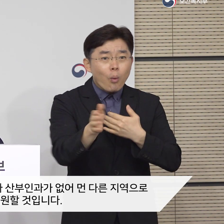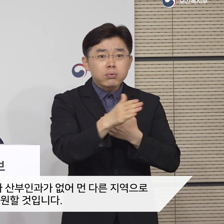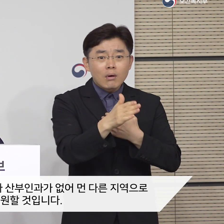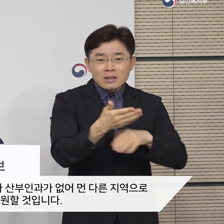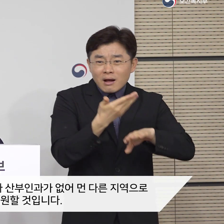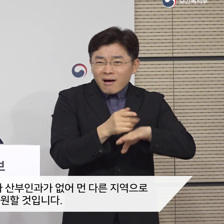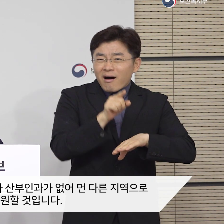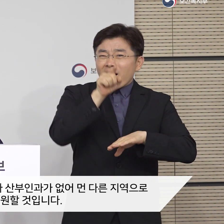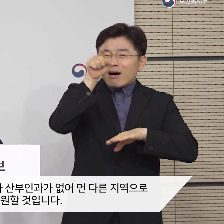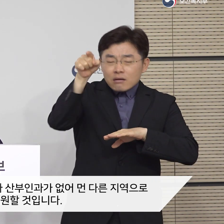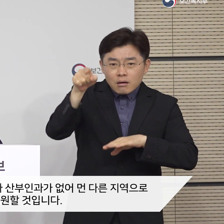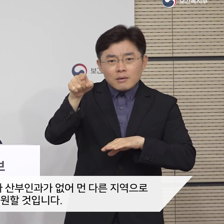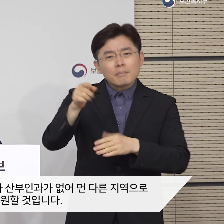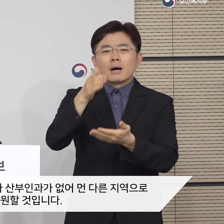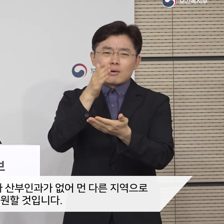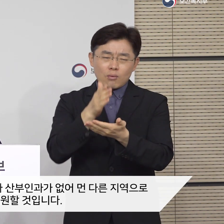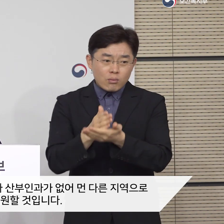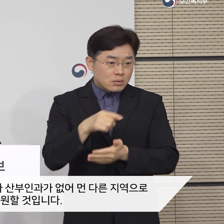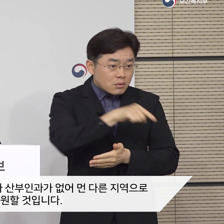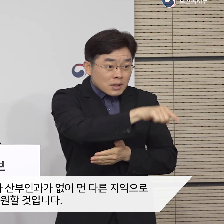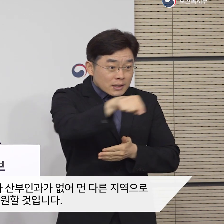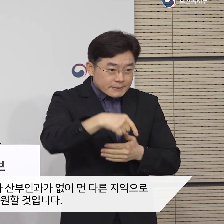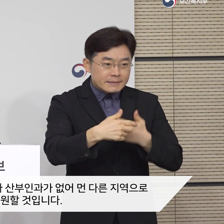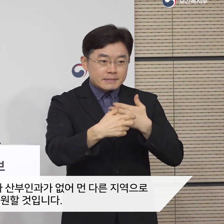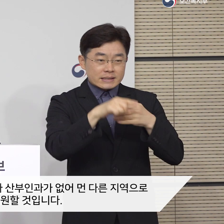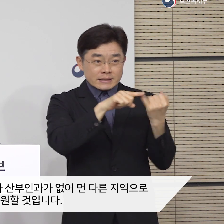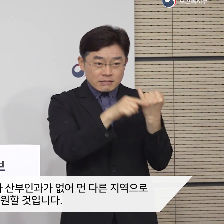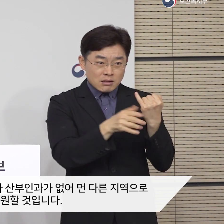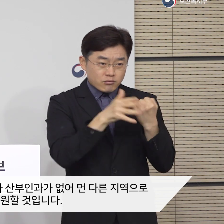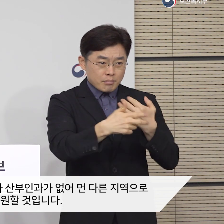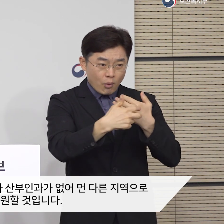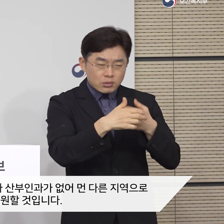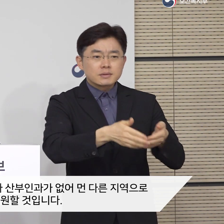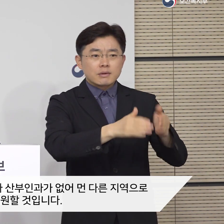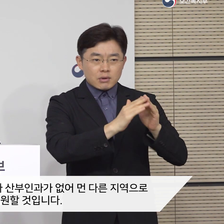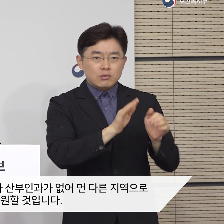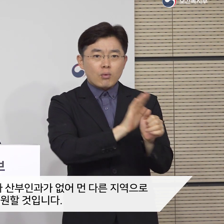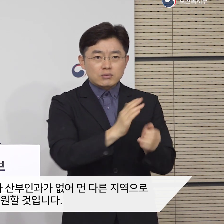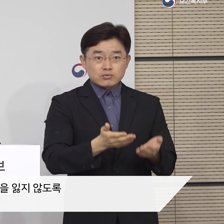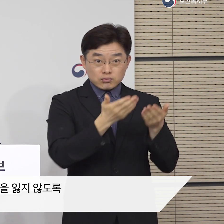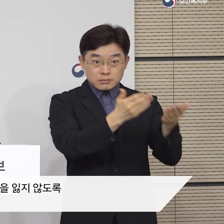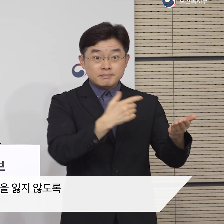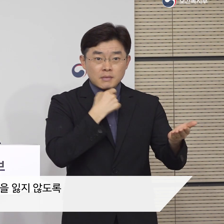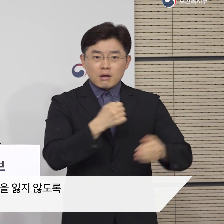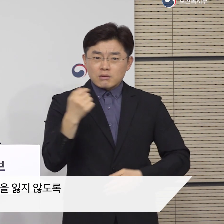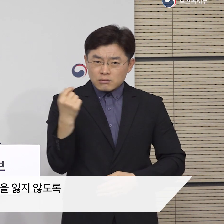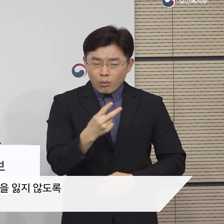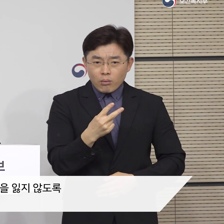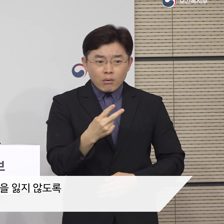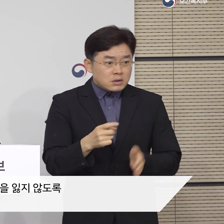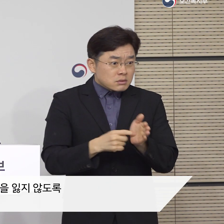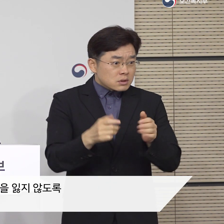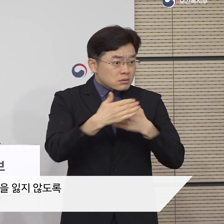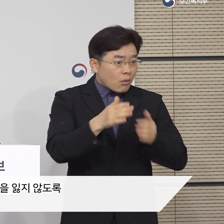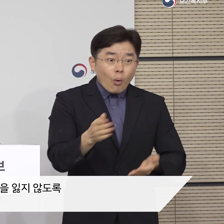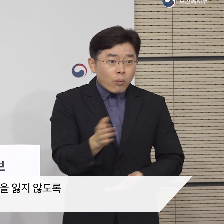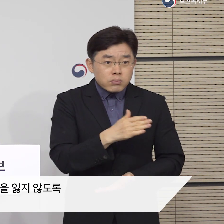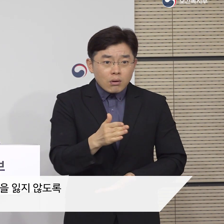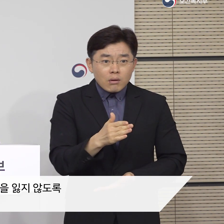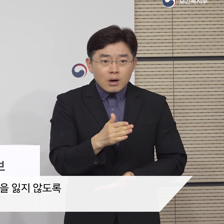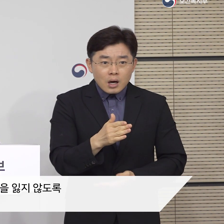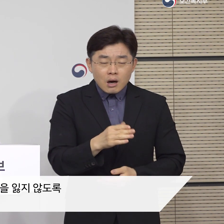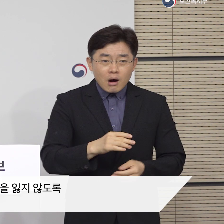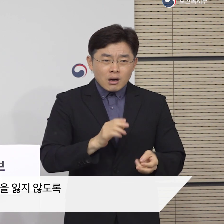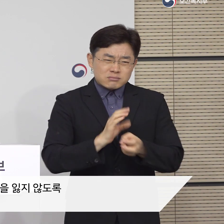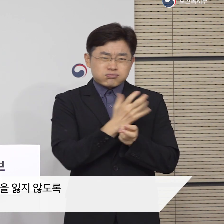지역으로 넘어가지 않도록 산부인과를 배치하고 지원할 것입니다. 응급실이 없어 1시간 넘게